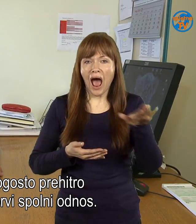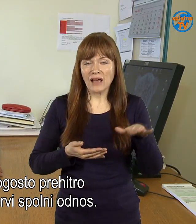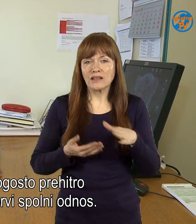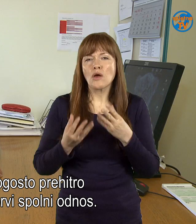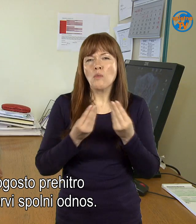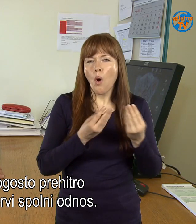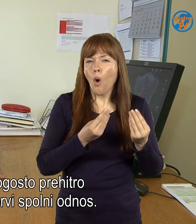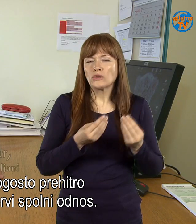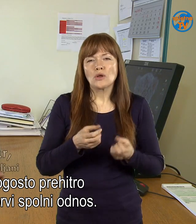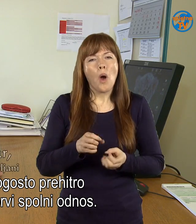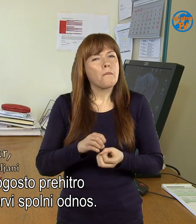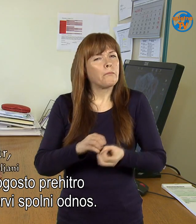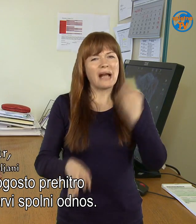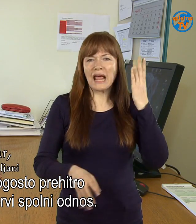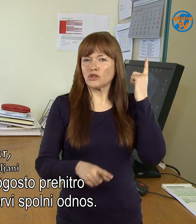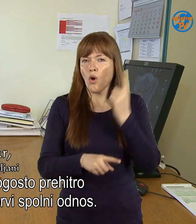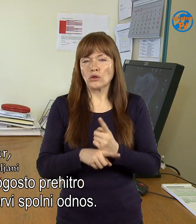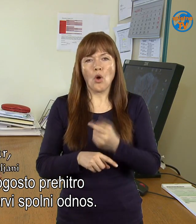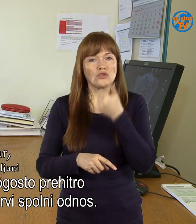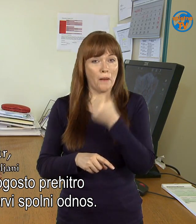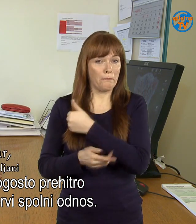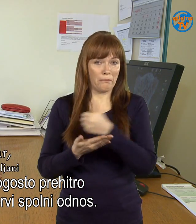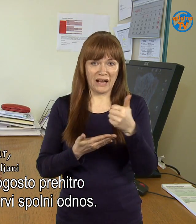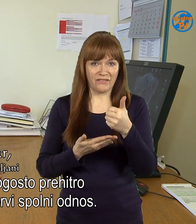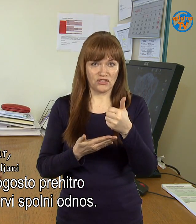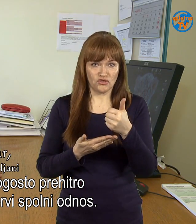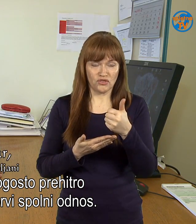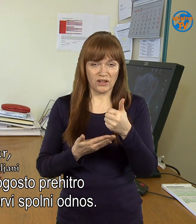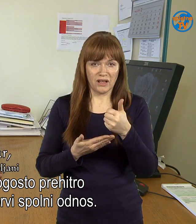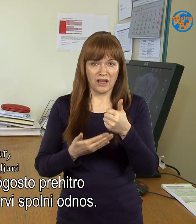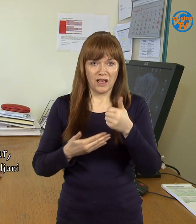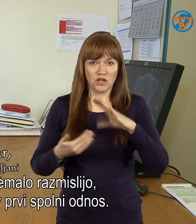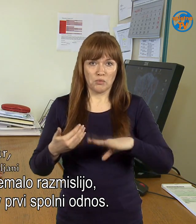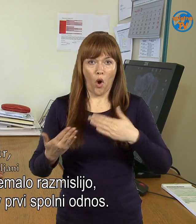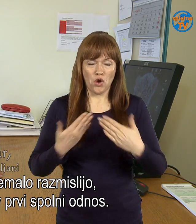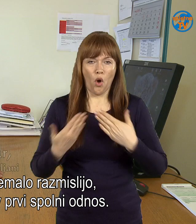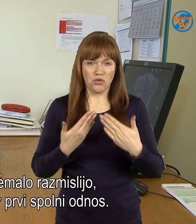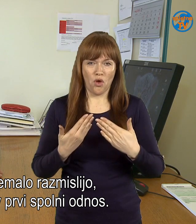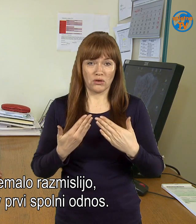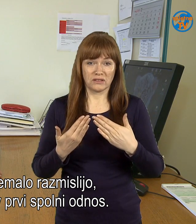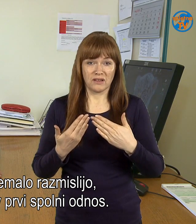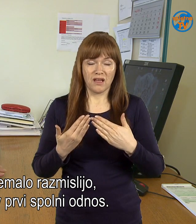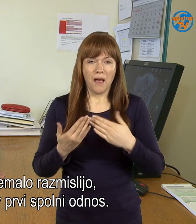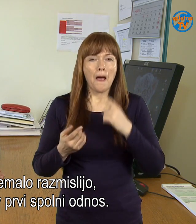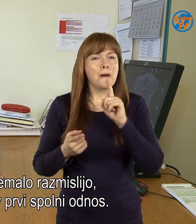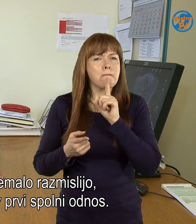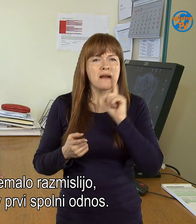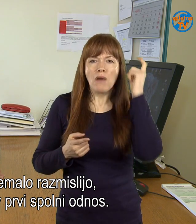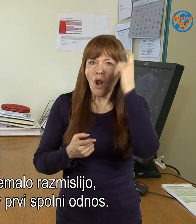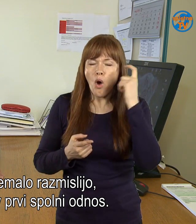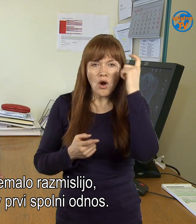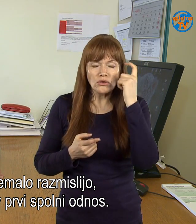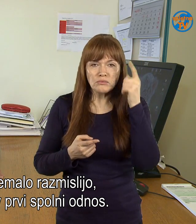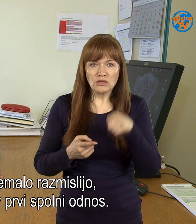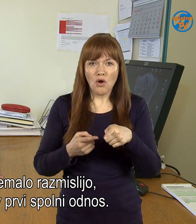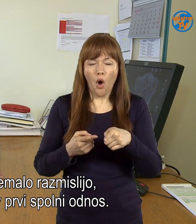Mladi se pogosto prehitro odločajo za prvi spolni odnos. Velikokrat premalo razmislijo, ko se spustijo